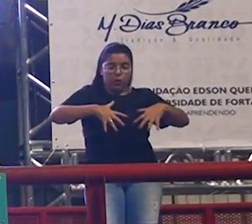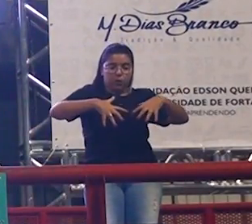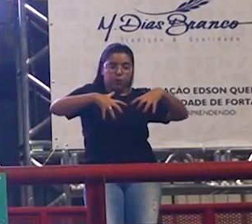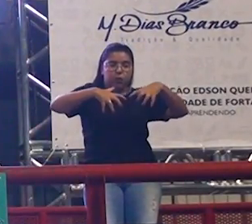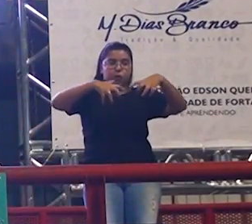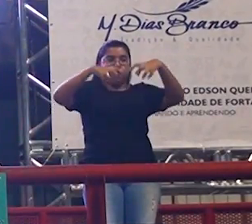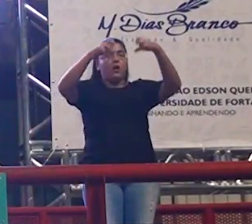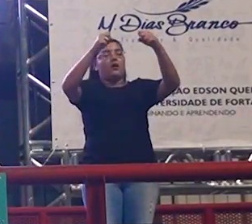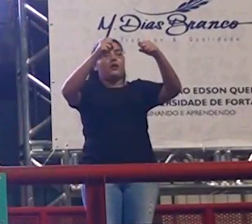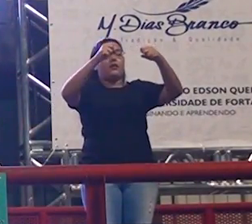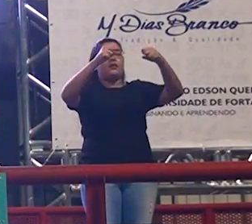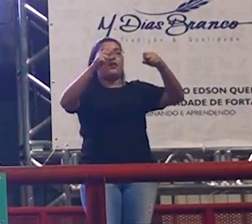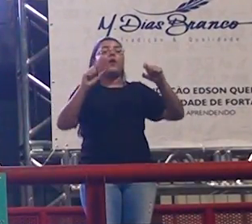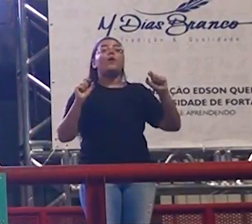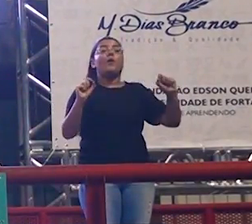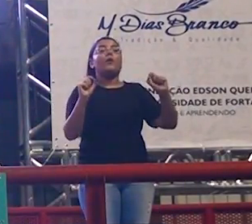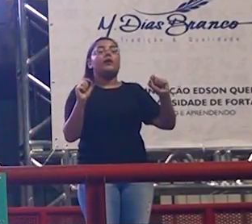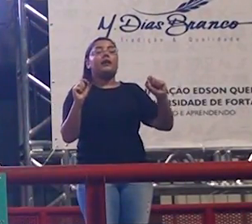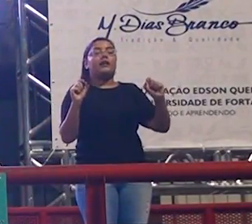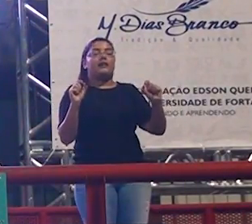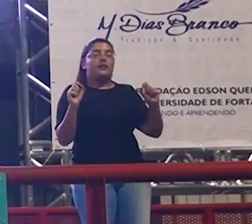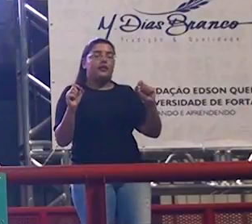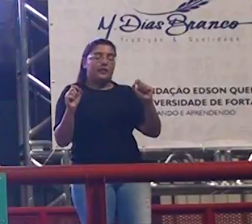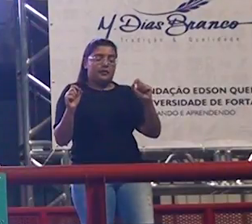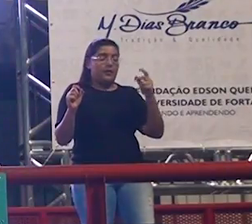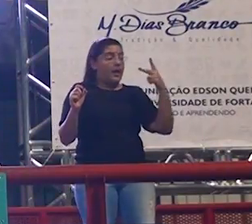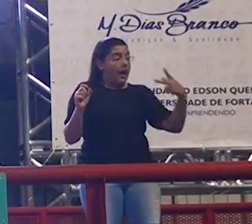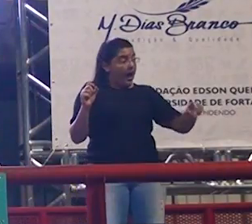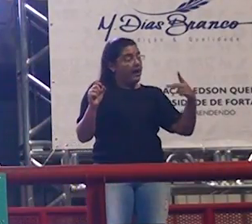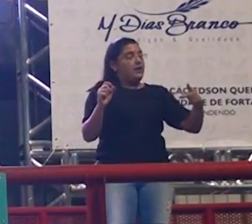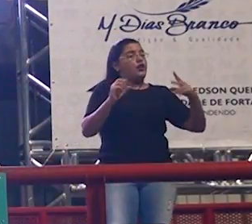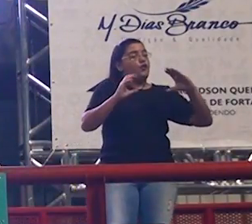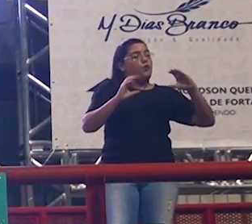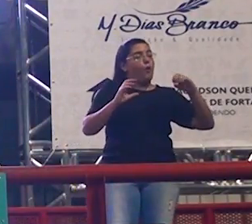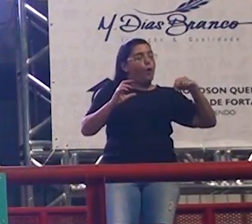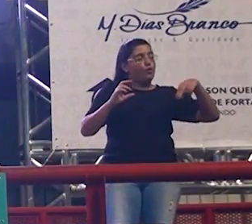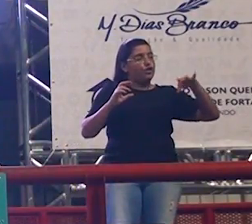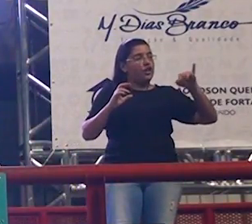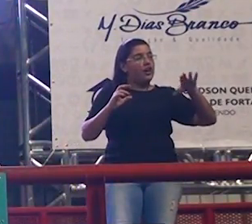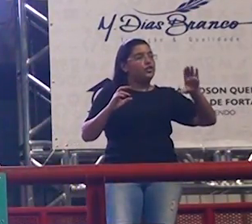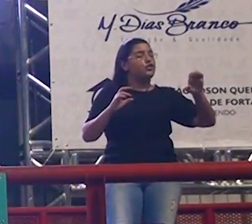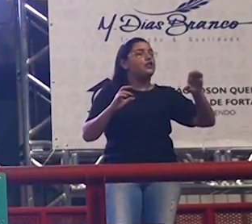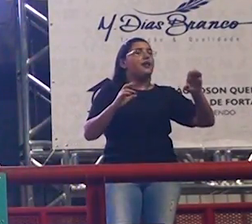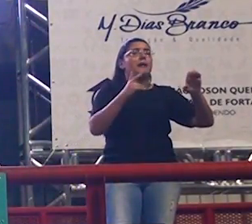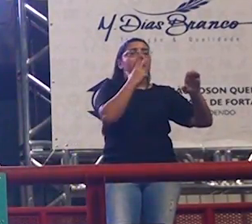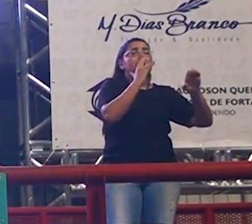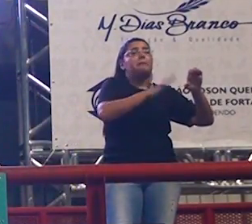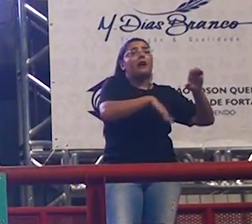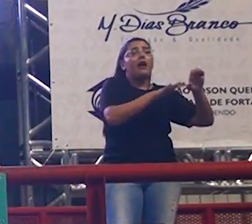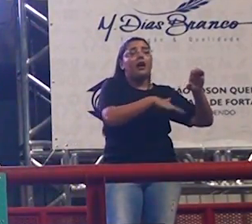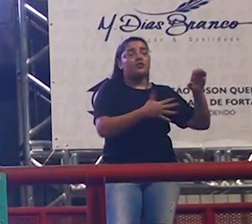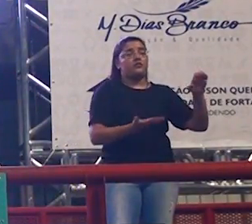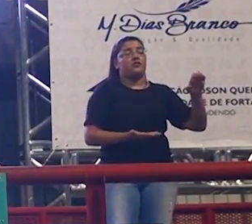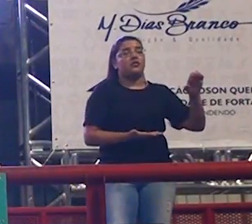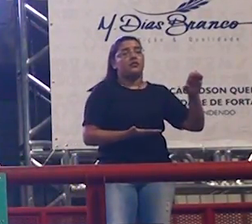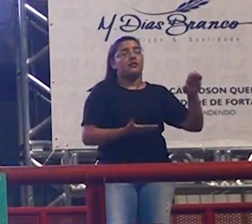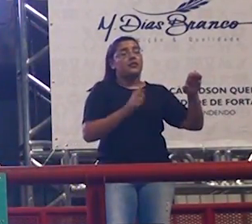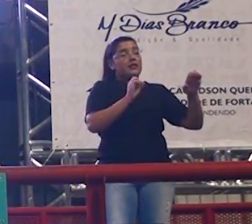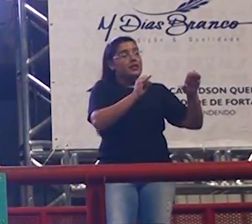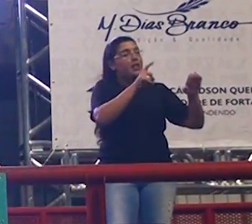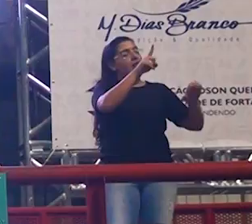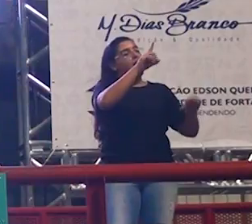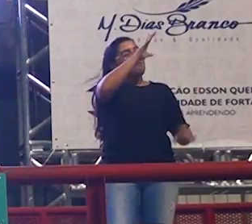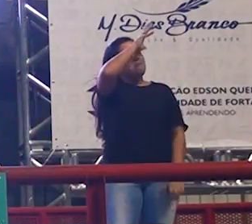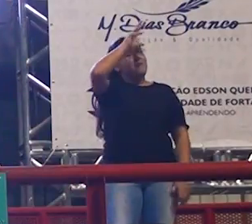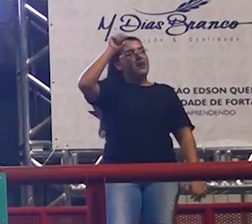menor. A probabilidade de eu encontrar uma massa no continente úmida é baixíssima. Só tem uma no mundo, na